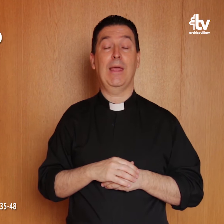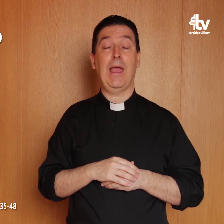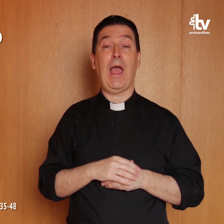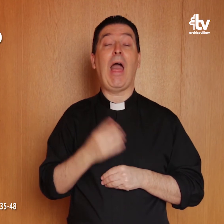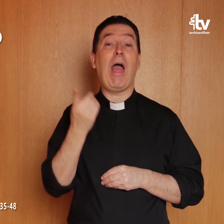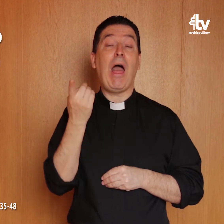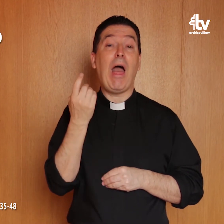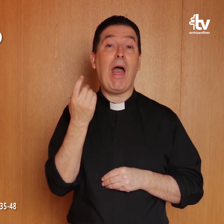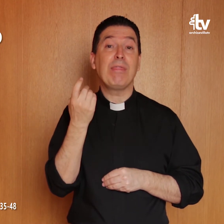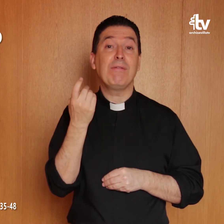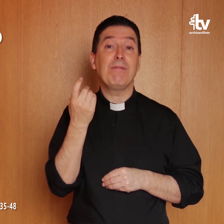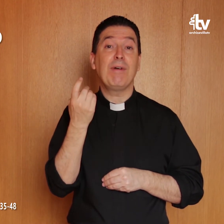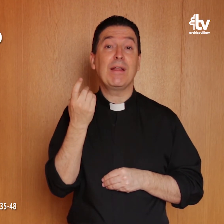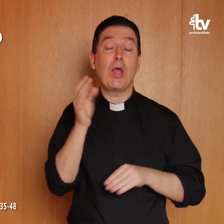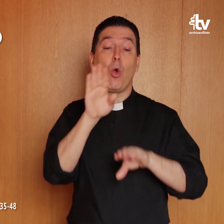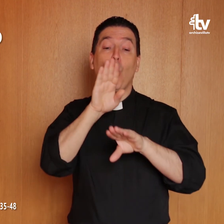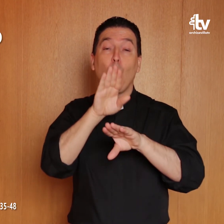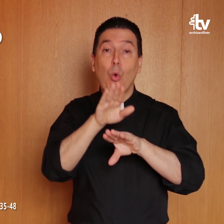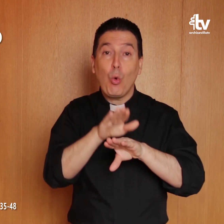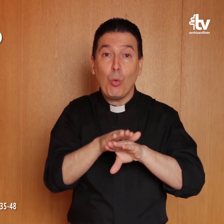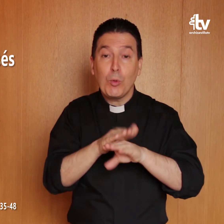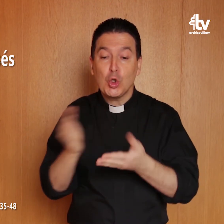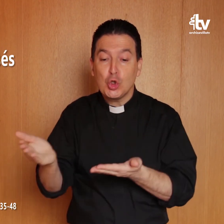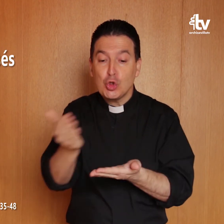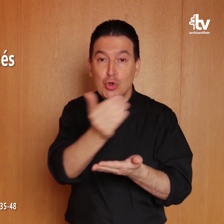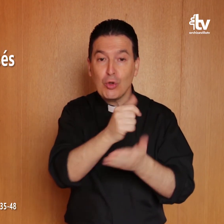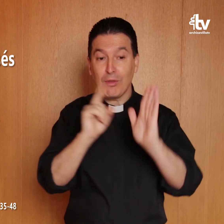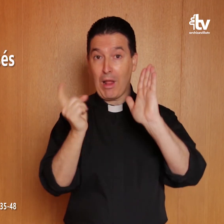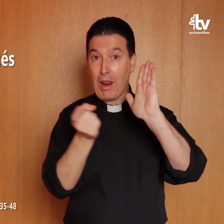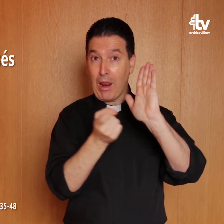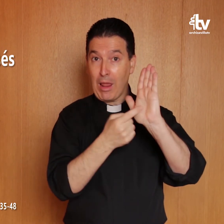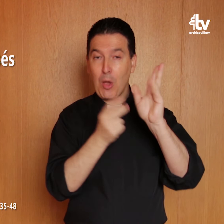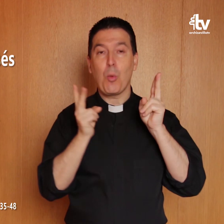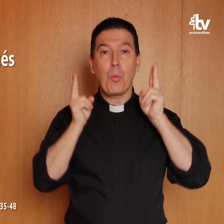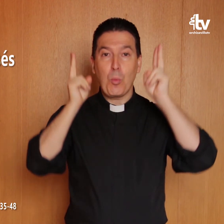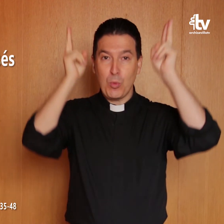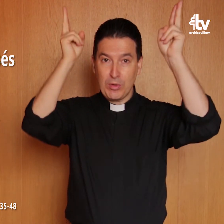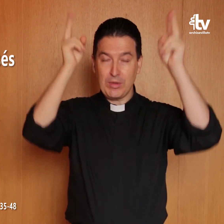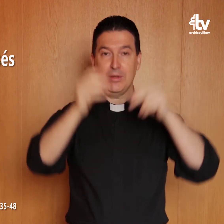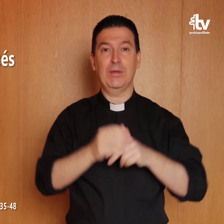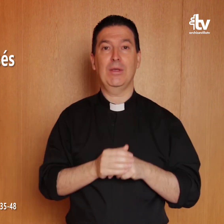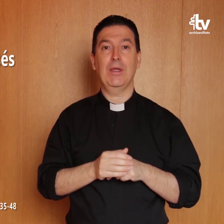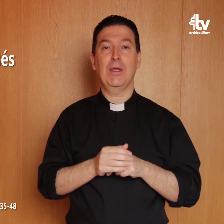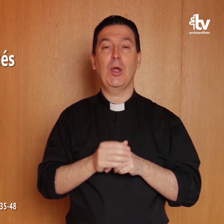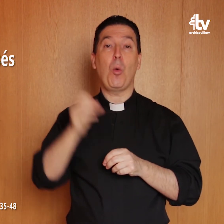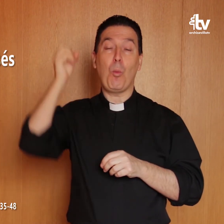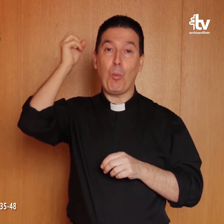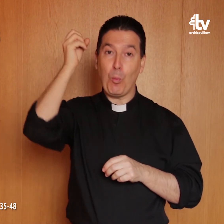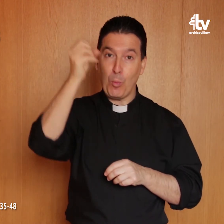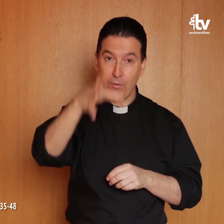necesario que se cumpliera todo lo escrito en la ley de Moisés y en los